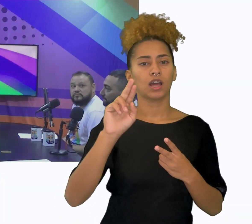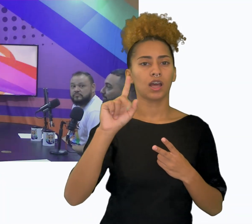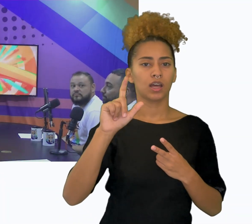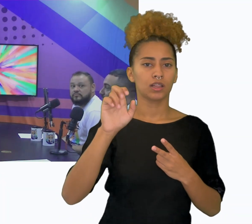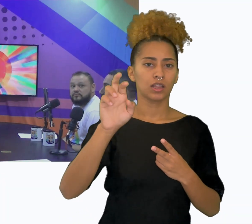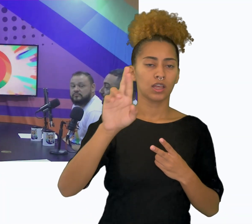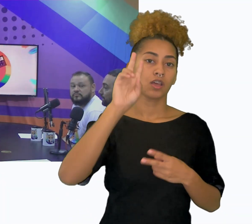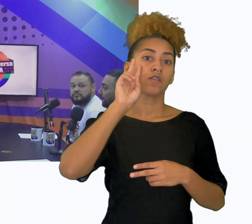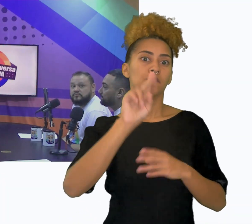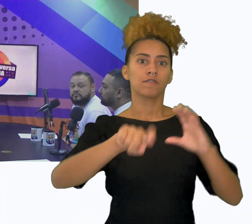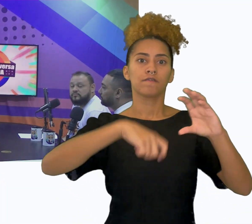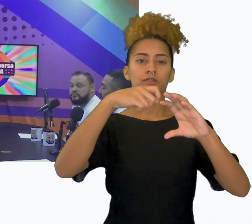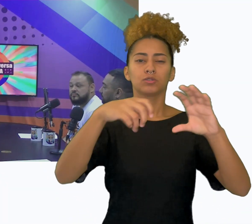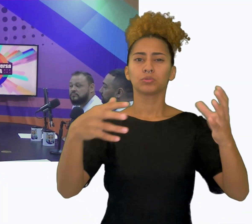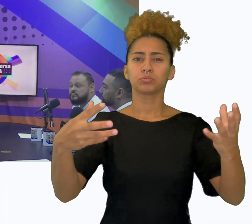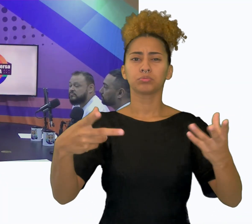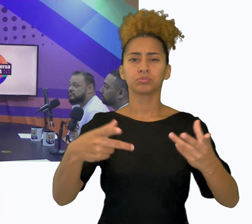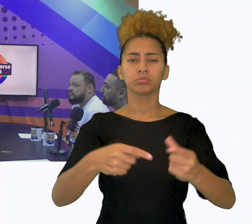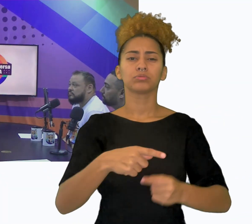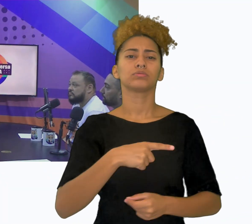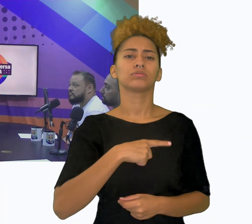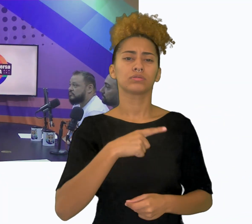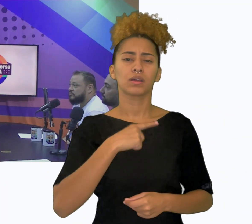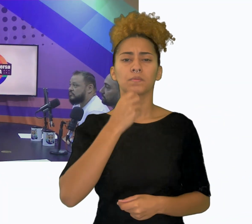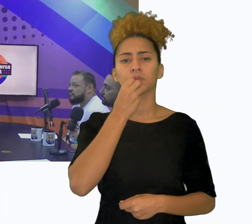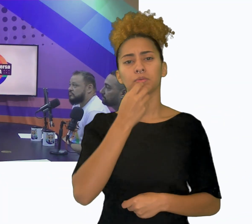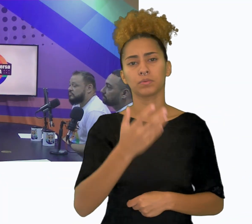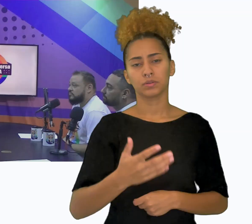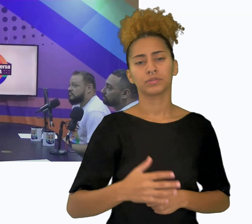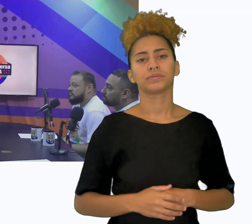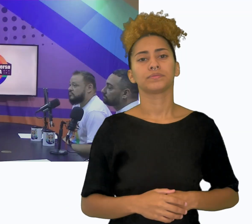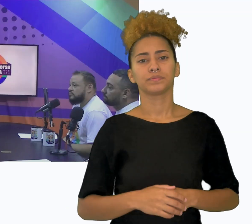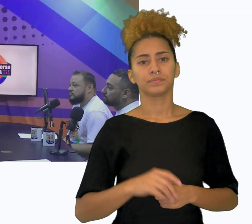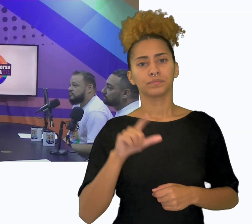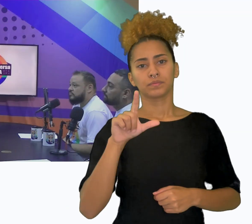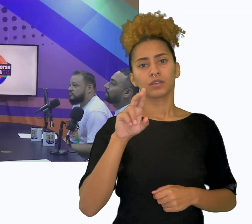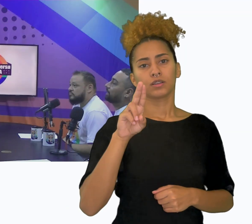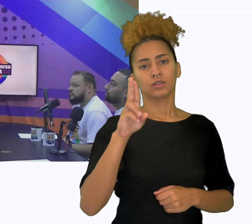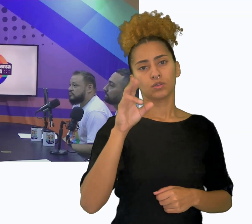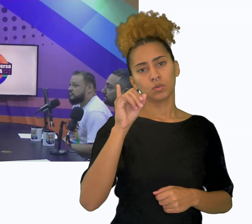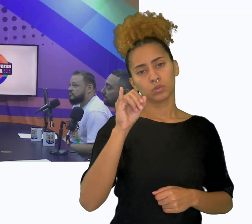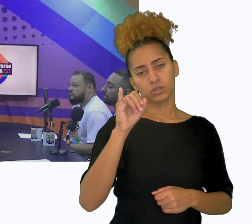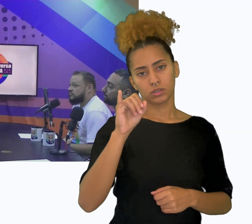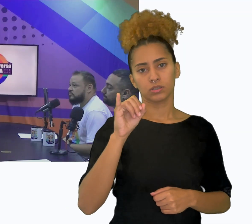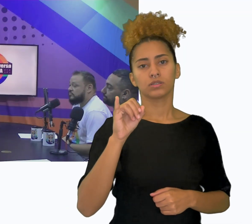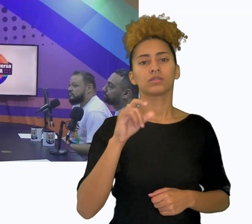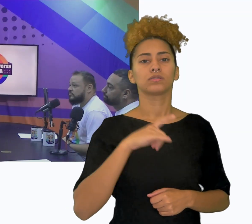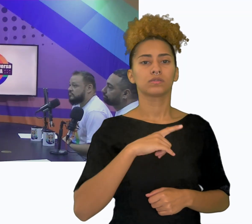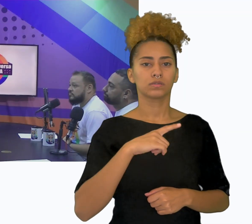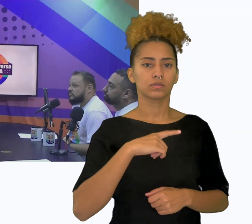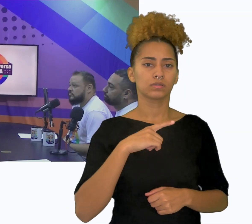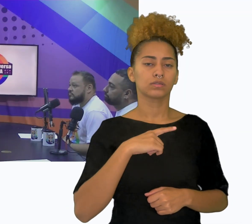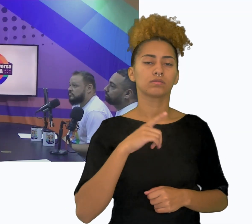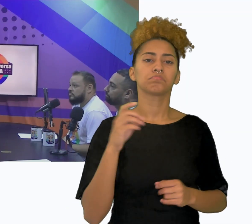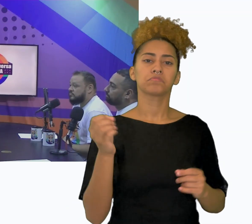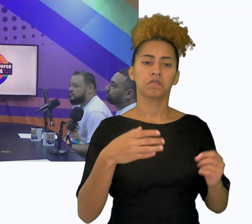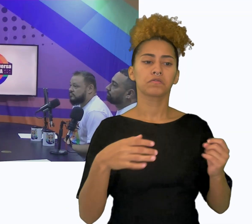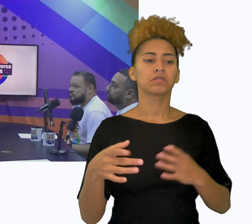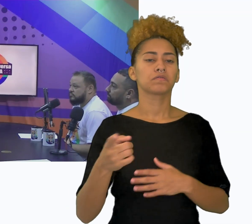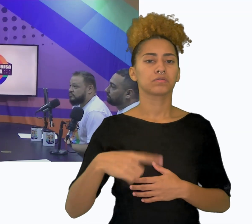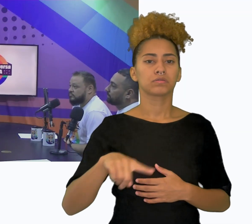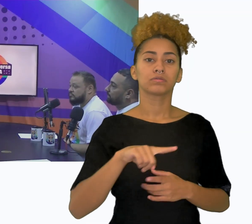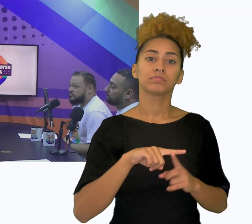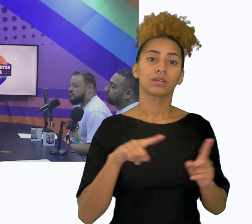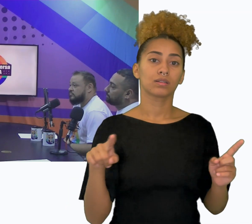dela também, eu achei absurda. Sim, tem Muito meninas boa. realmente boas, assim. A Lucy. A Lucy, Então tem uma nova